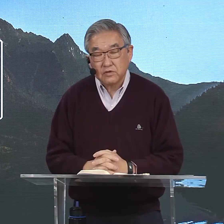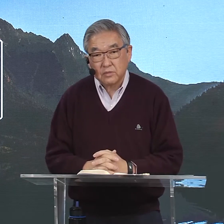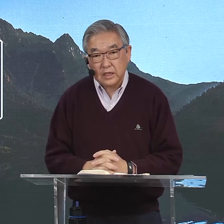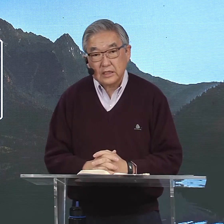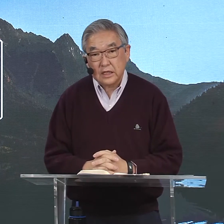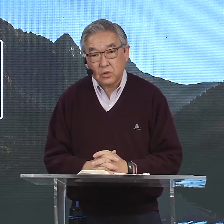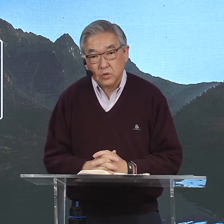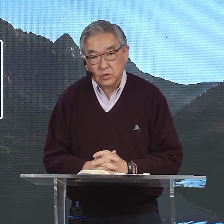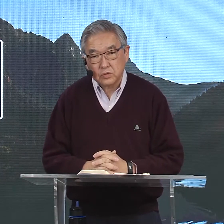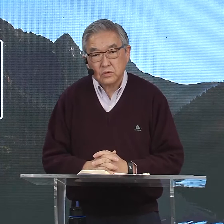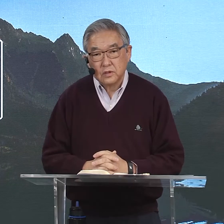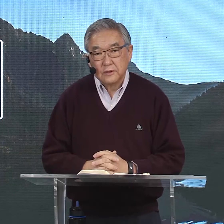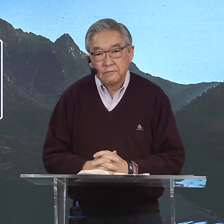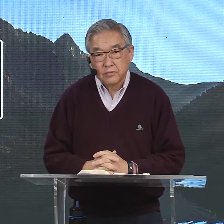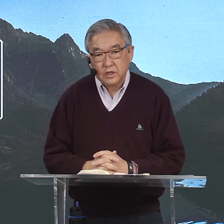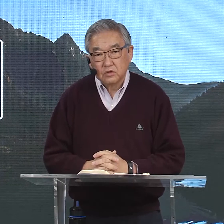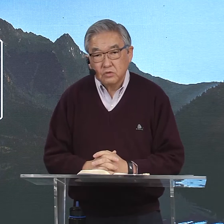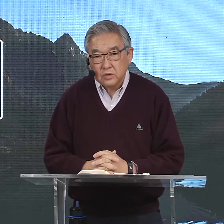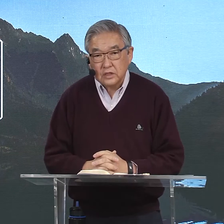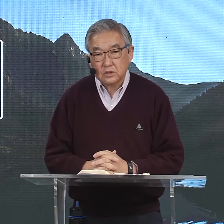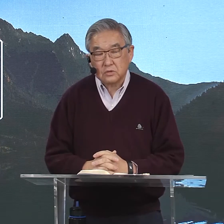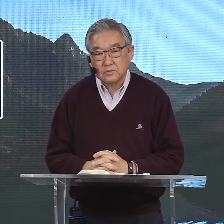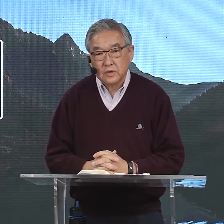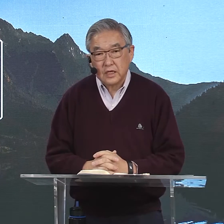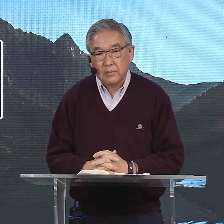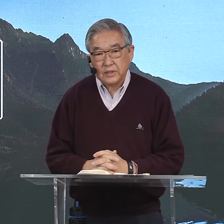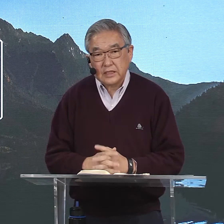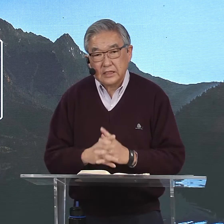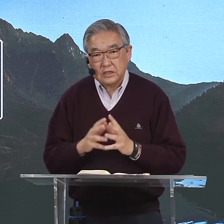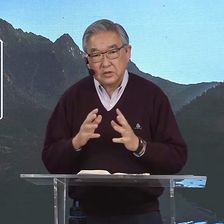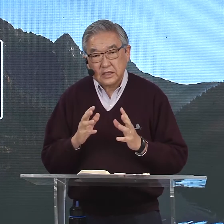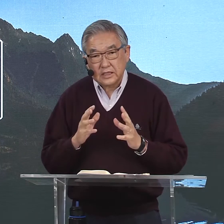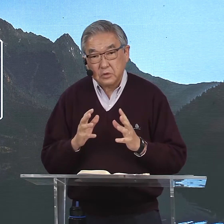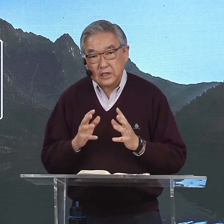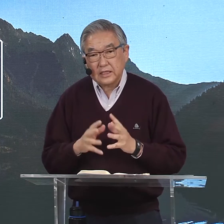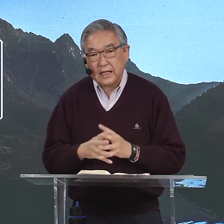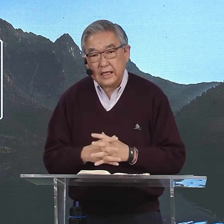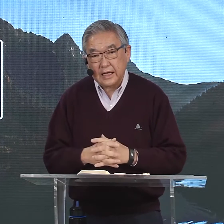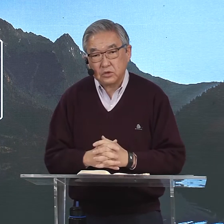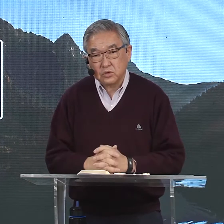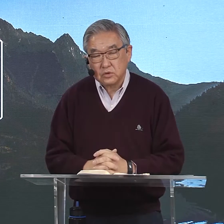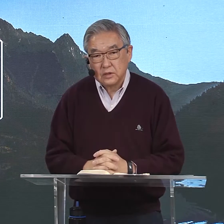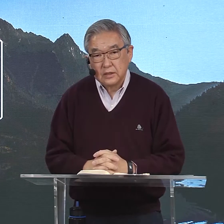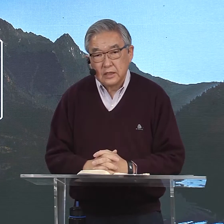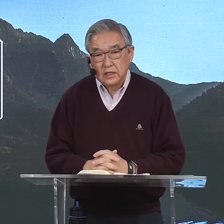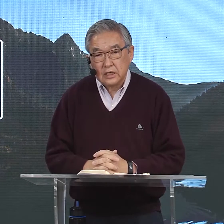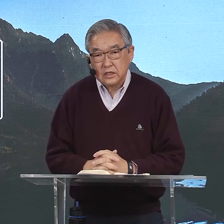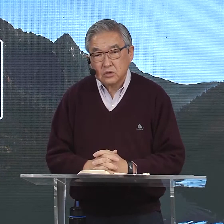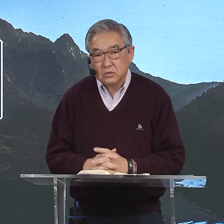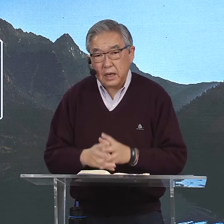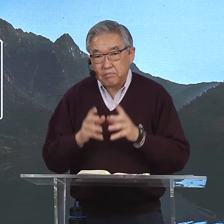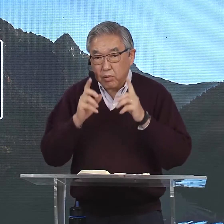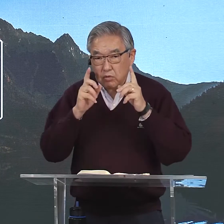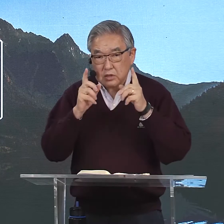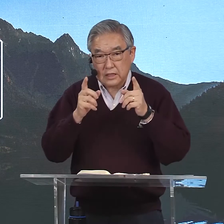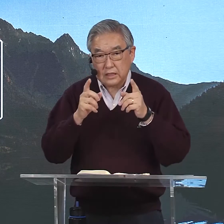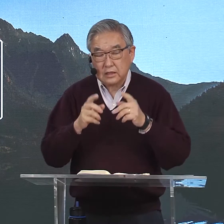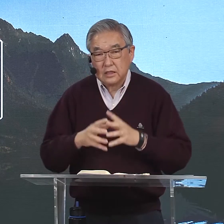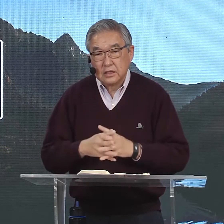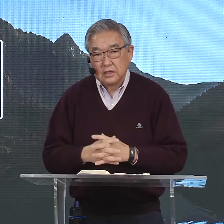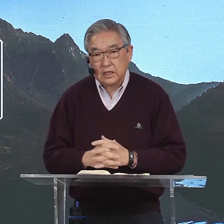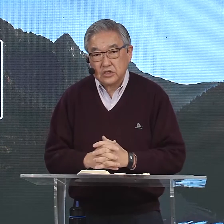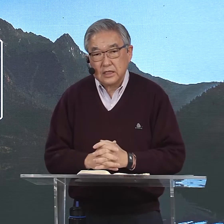querendo afirmar esse acordo tudo isso apesar de não ser tão detalhado isso